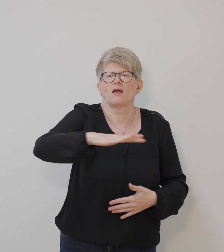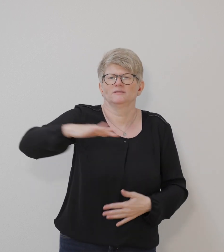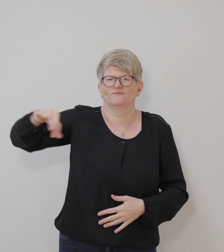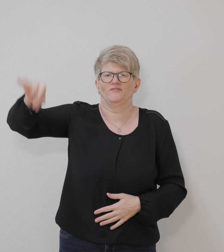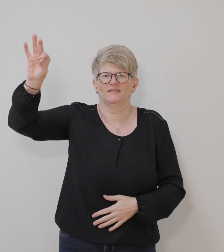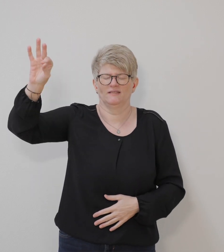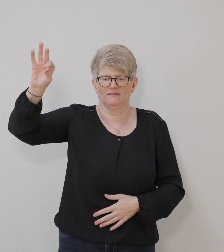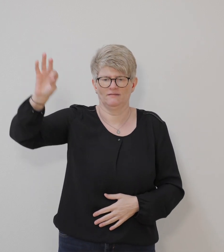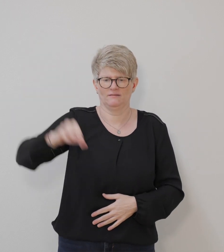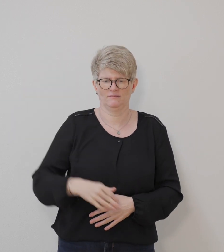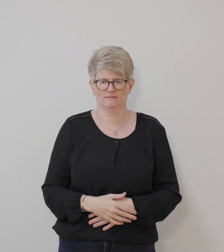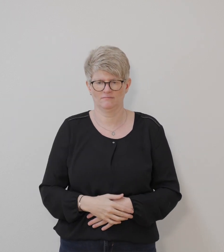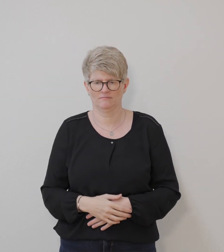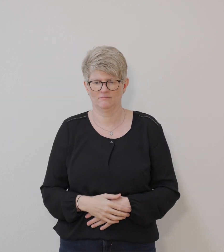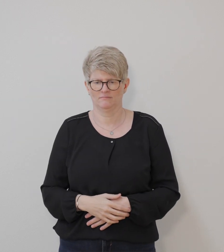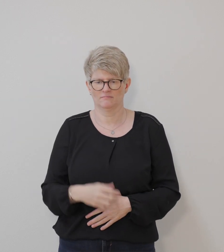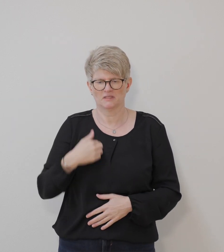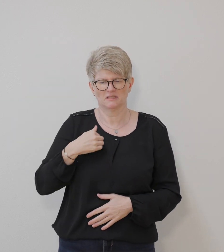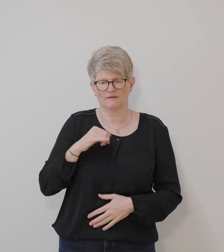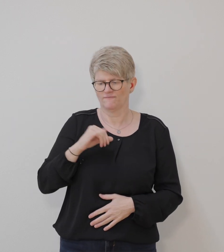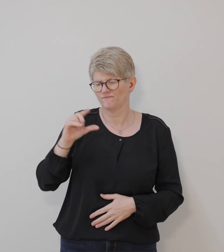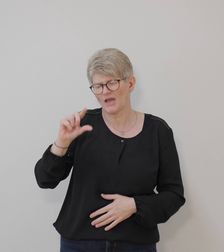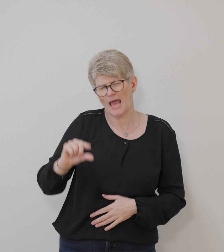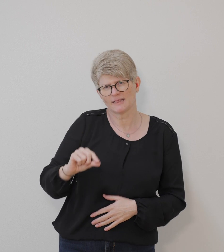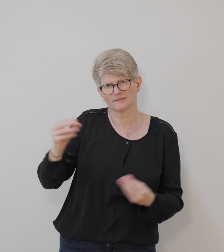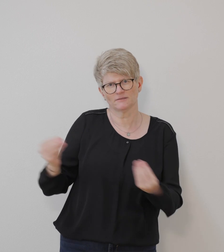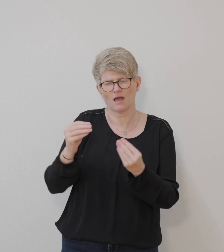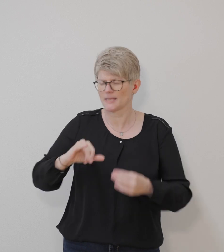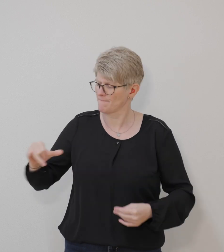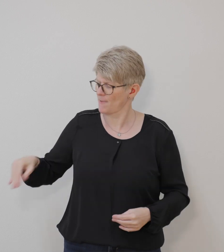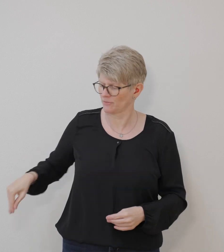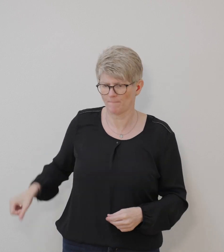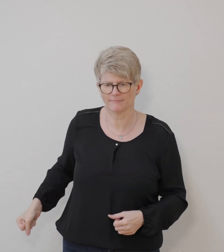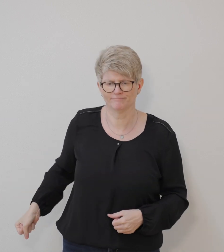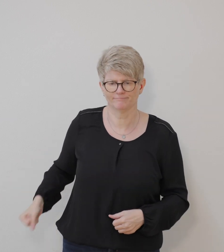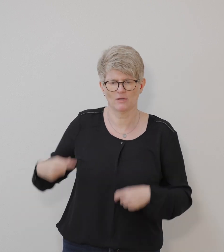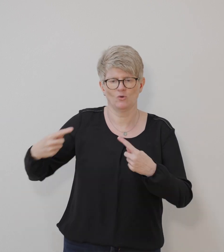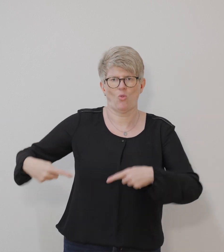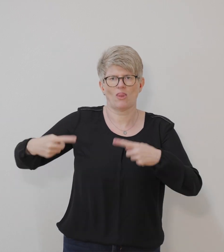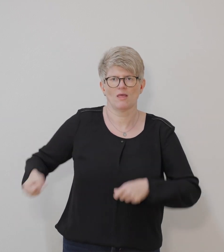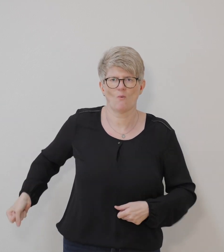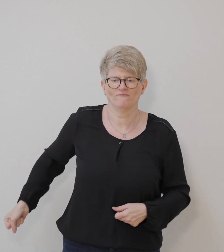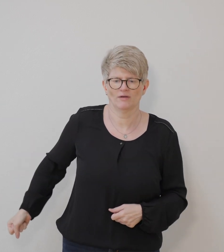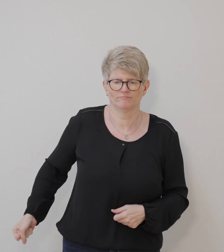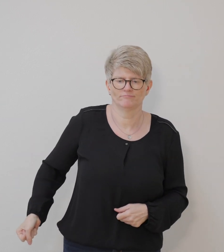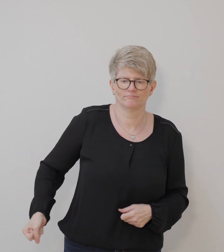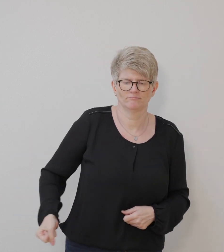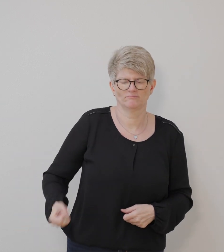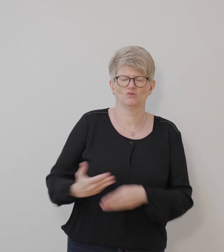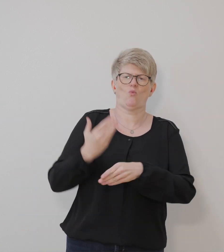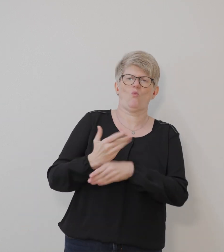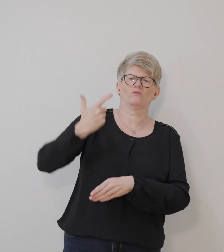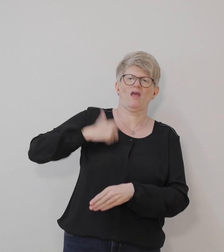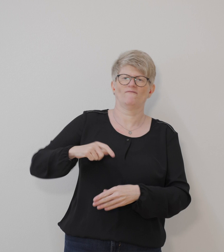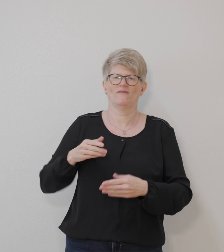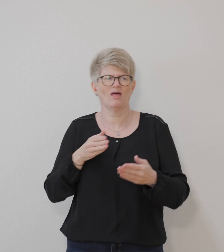Bahnhofsmission. Da setze ich mich einfach hin und bekomme einen heißen Kaffee und ein belegtes Brot. Sonst